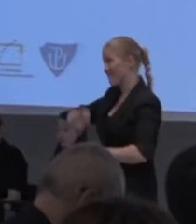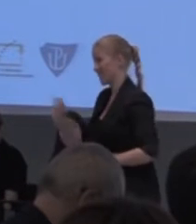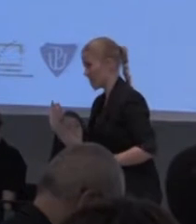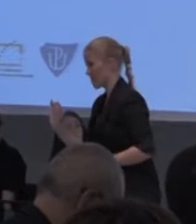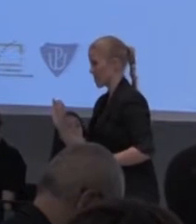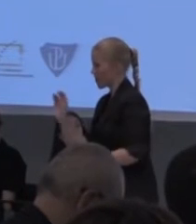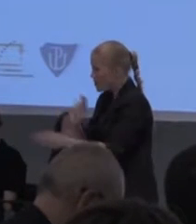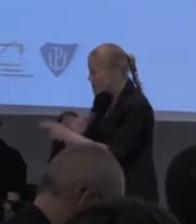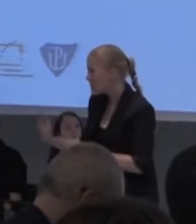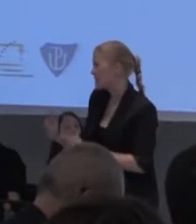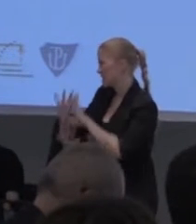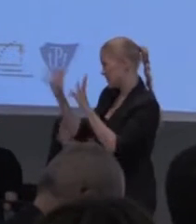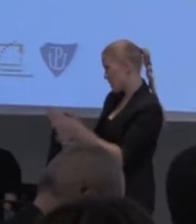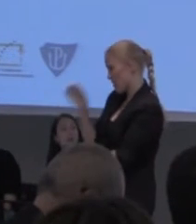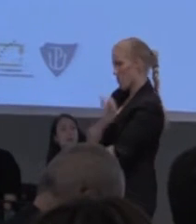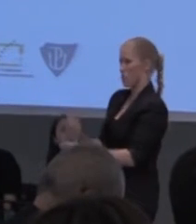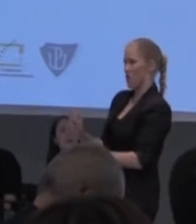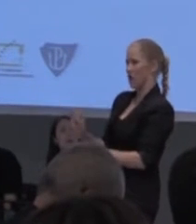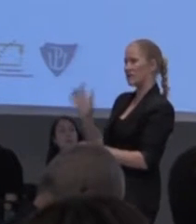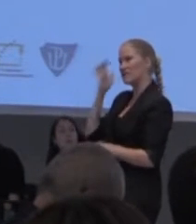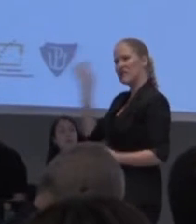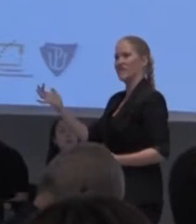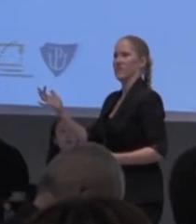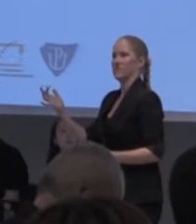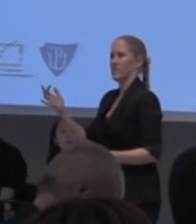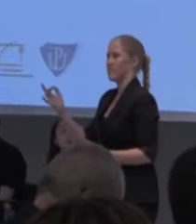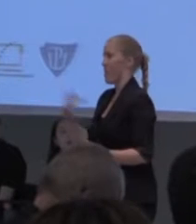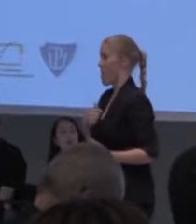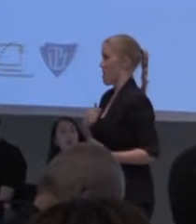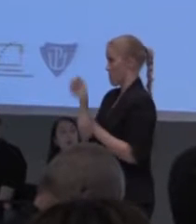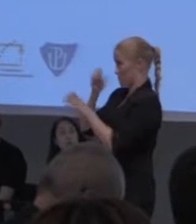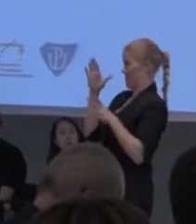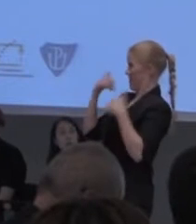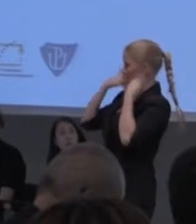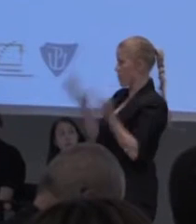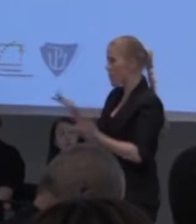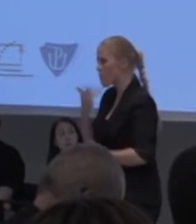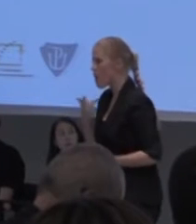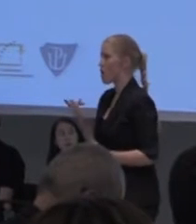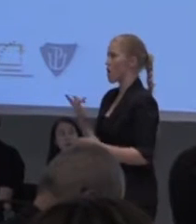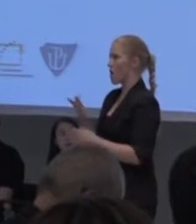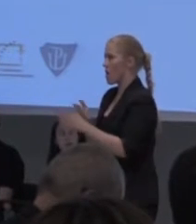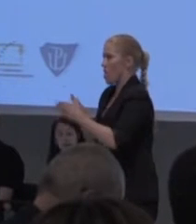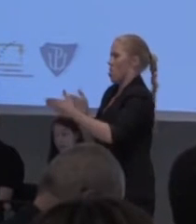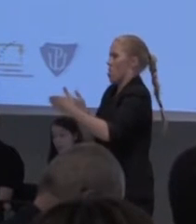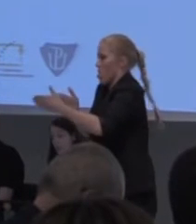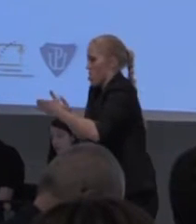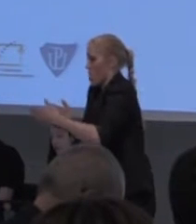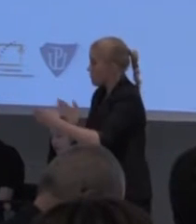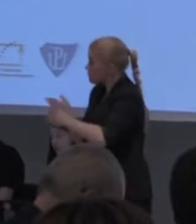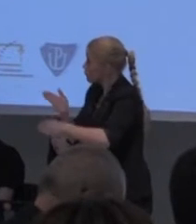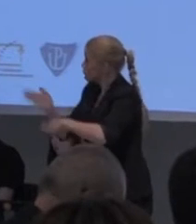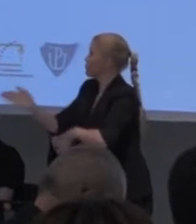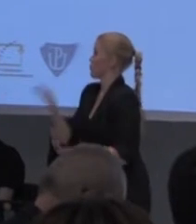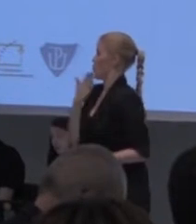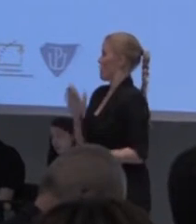je ujde, tak se podívá zpátky a nedovede si představit, jak je možné, že je ušel. To je docela zajímavý efekt. Já myslím, že to bylo